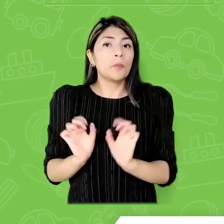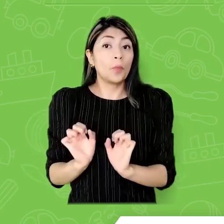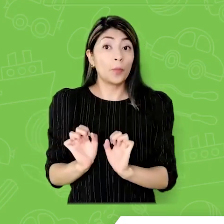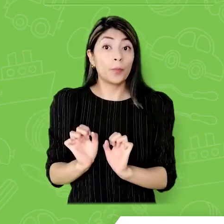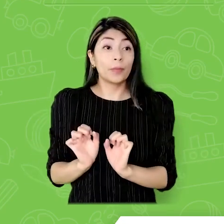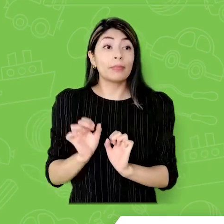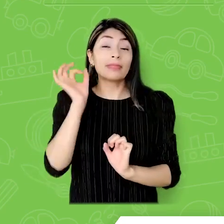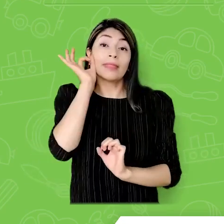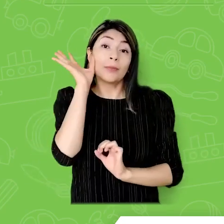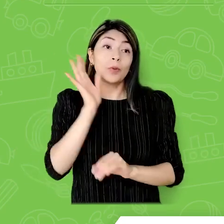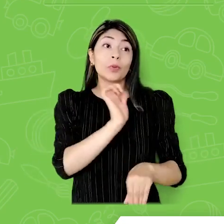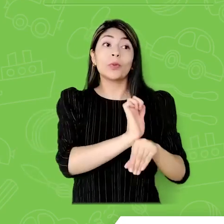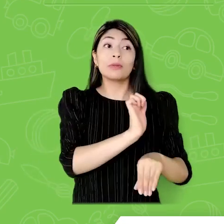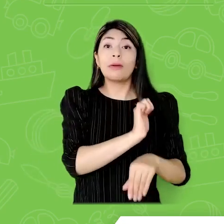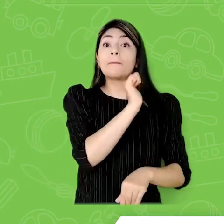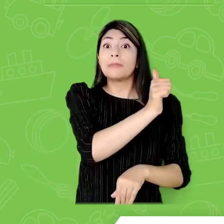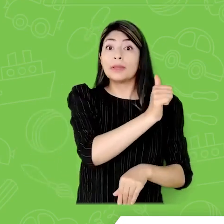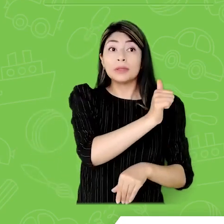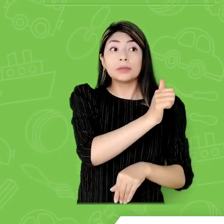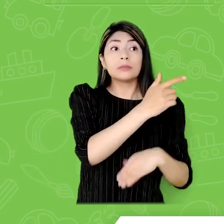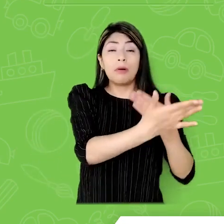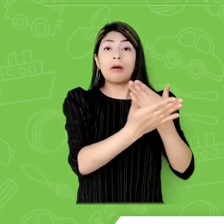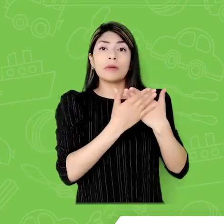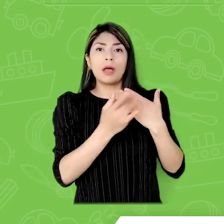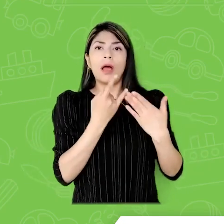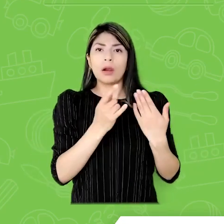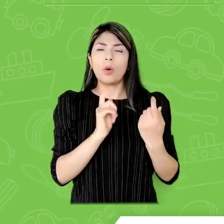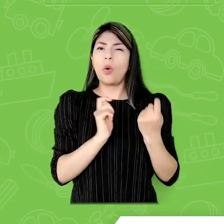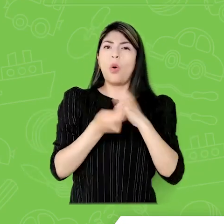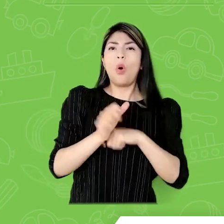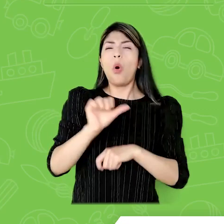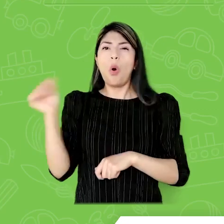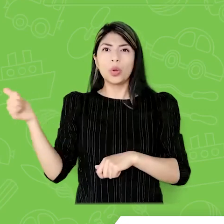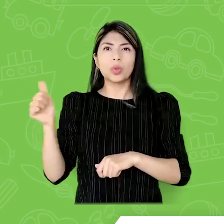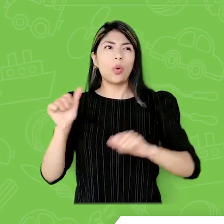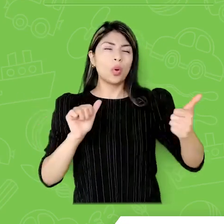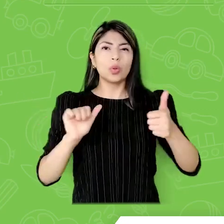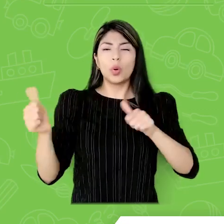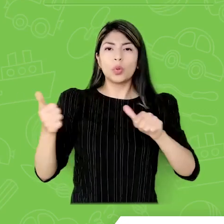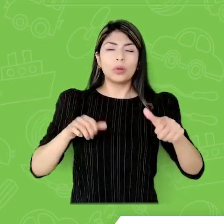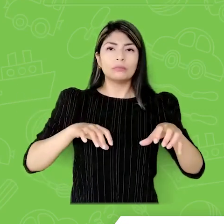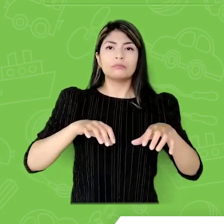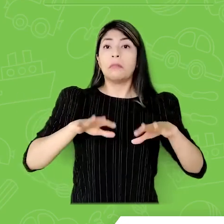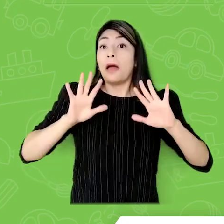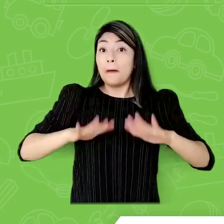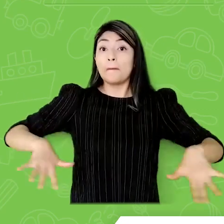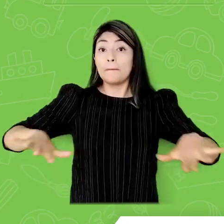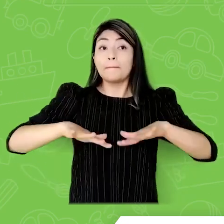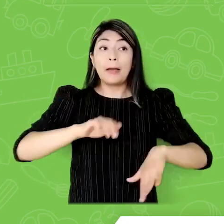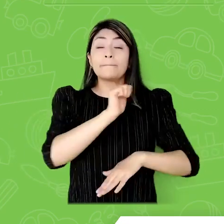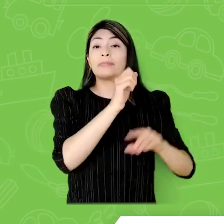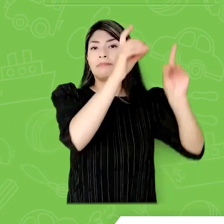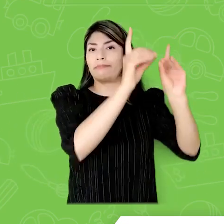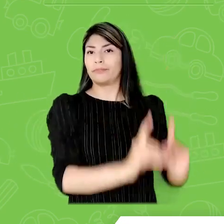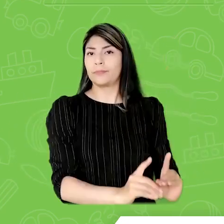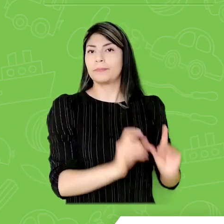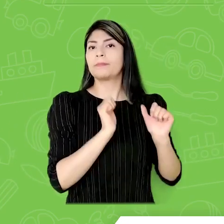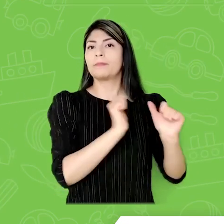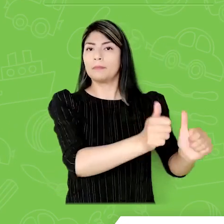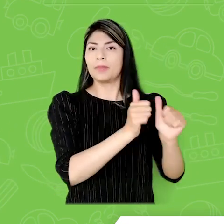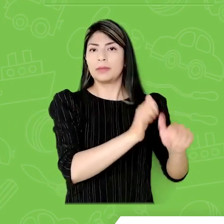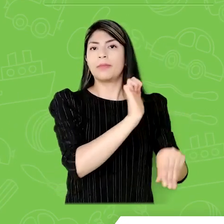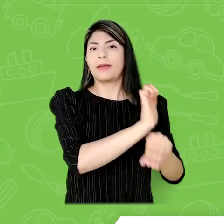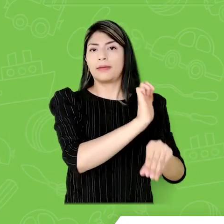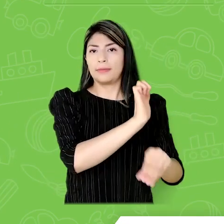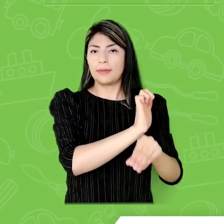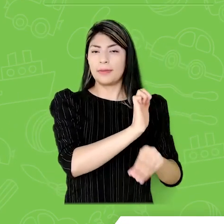un cambio en la OPEC o en este acuerdo ni, por consiguiente, en las inscripciones de los aspirantes, quienes se inscriben a un empleo